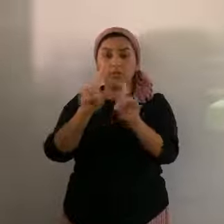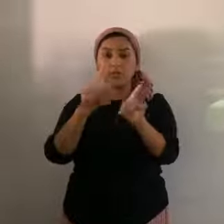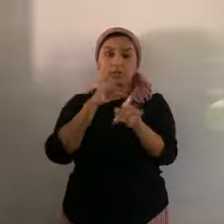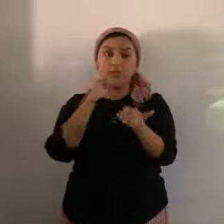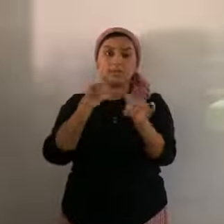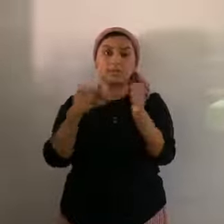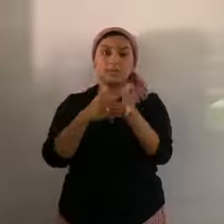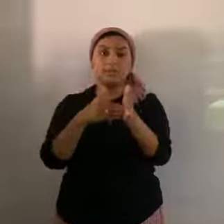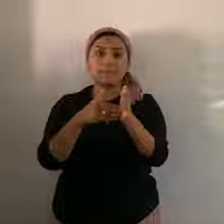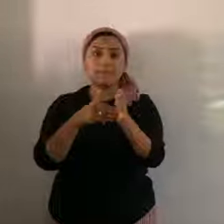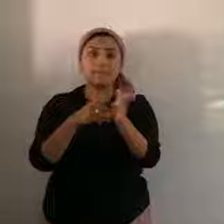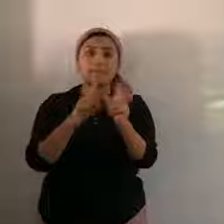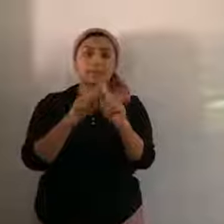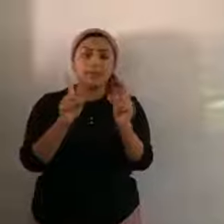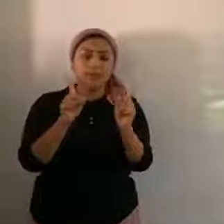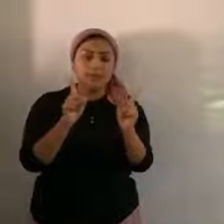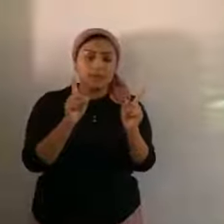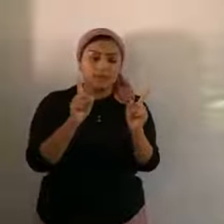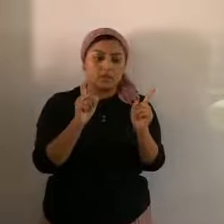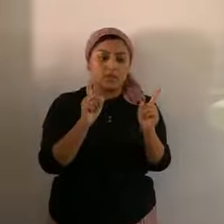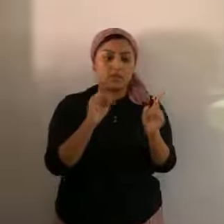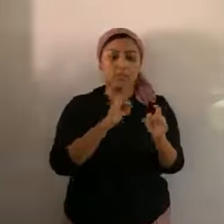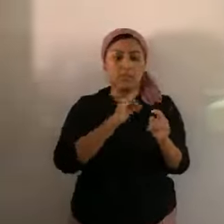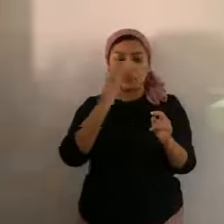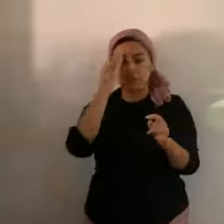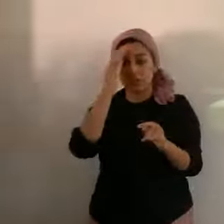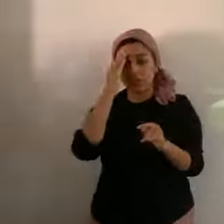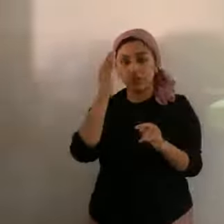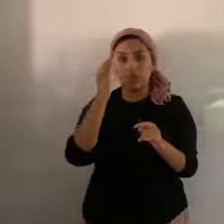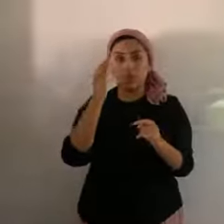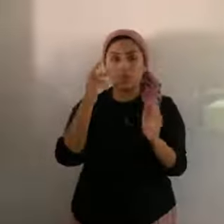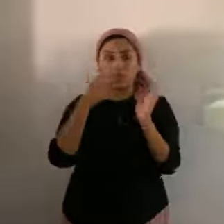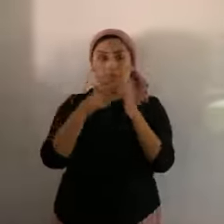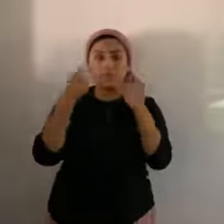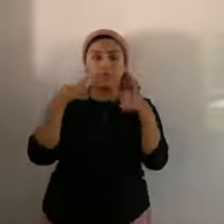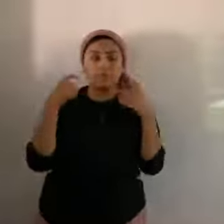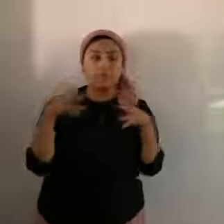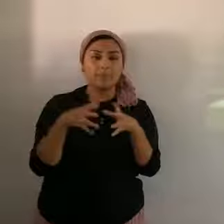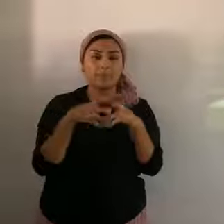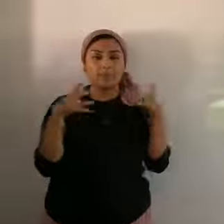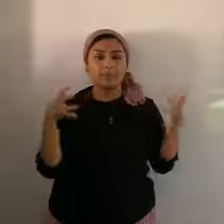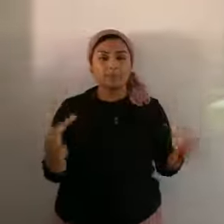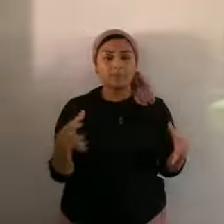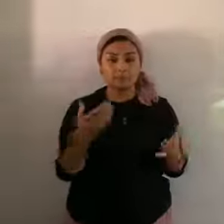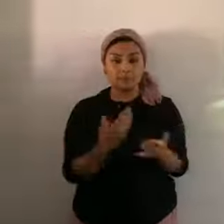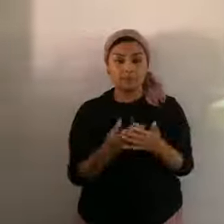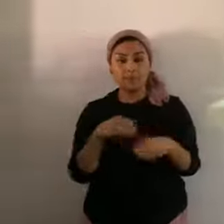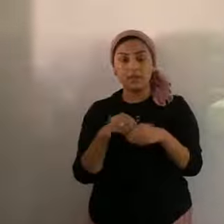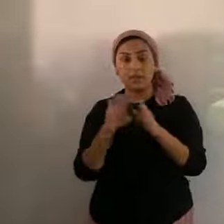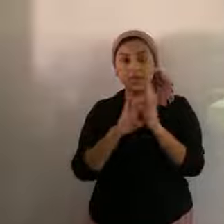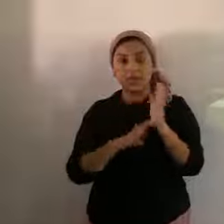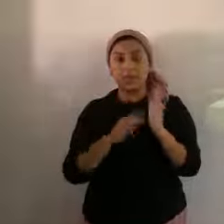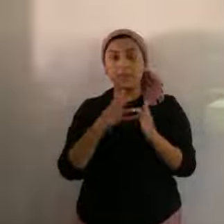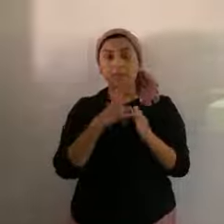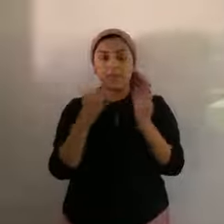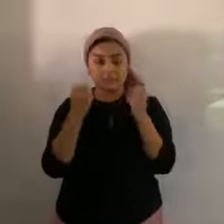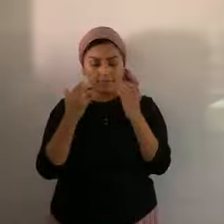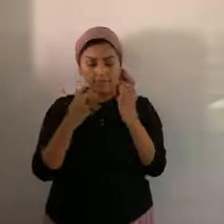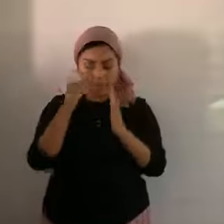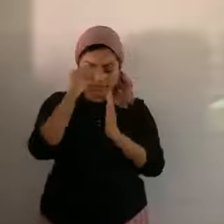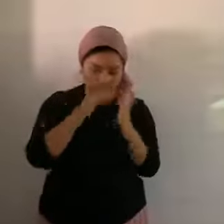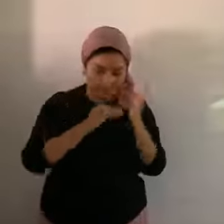vamos. Pero él, estoy seguro que lloró amargamente, sí, lo dice la Tanaj. Y muchos